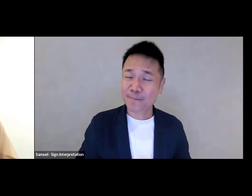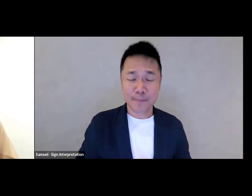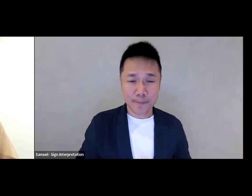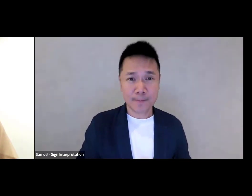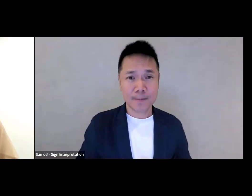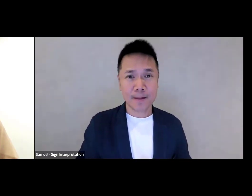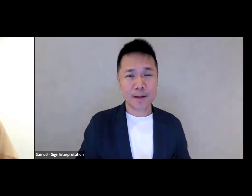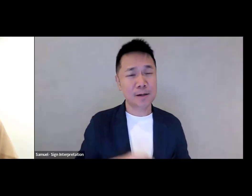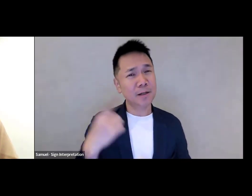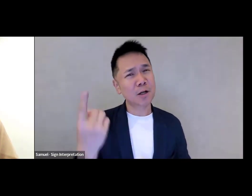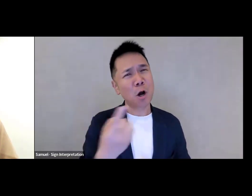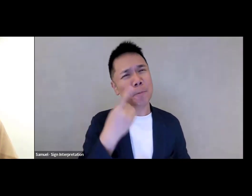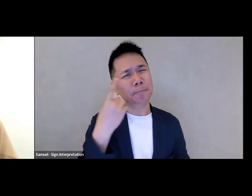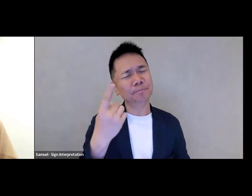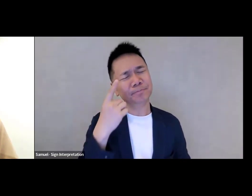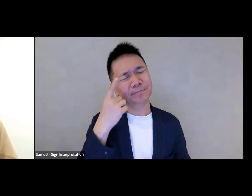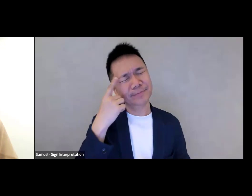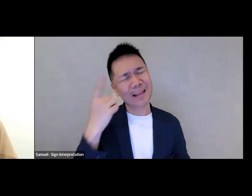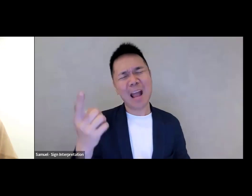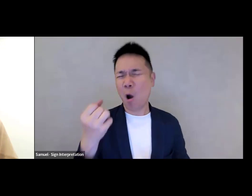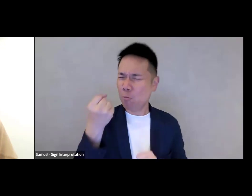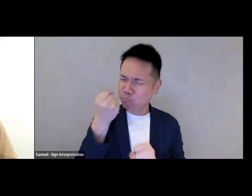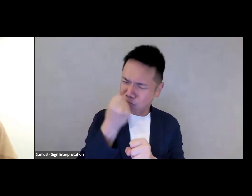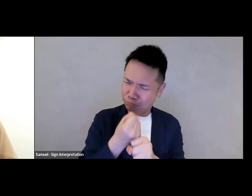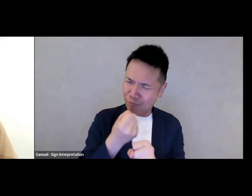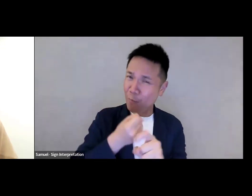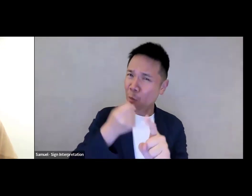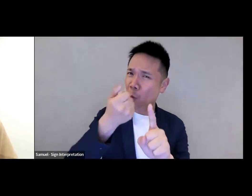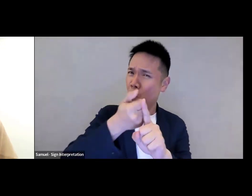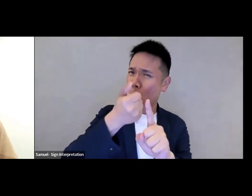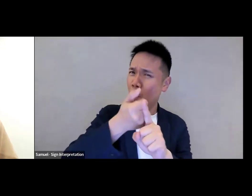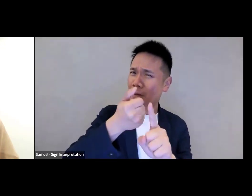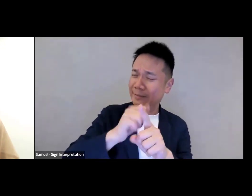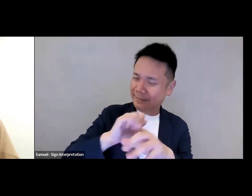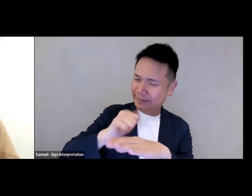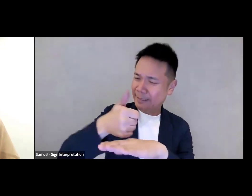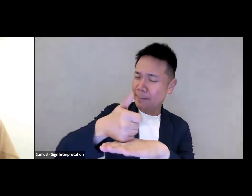来去做更好的连接，而且同时之间。